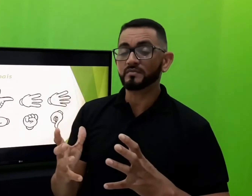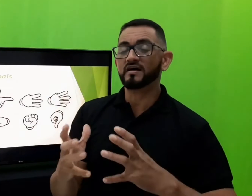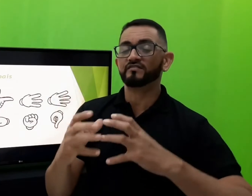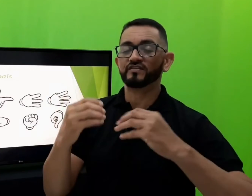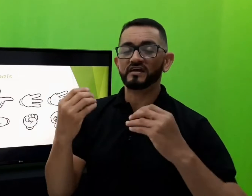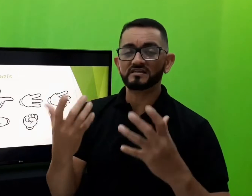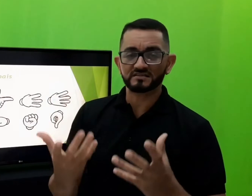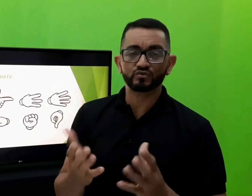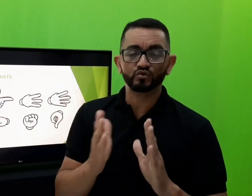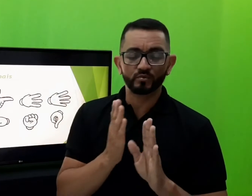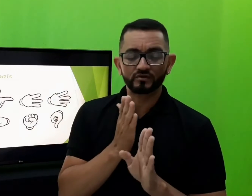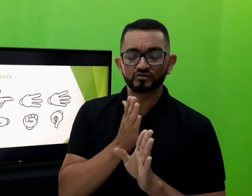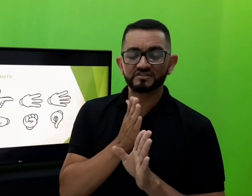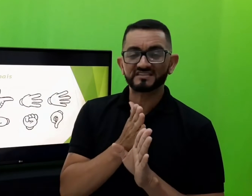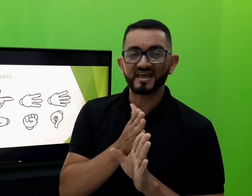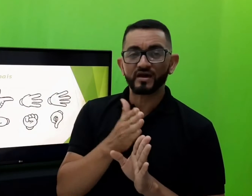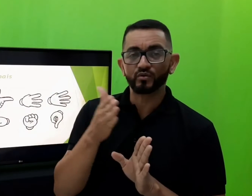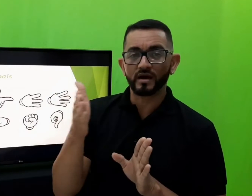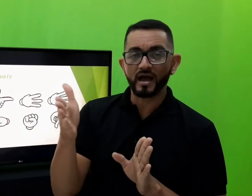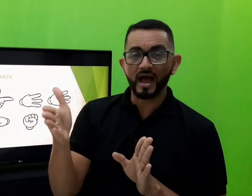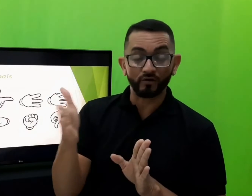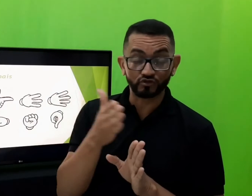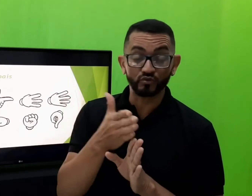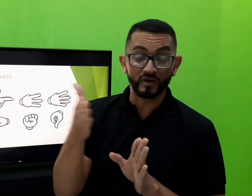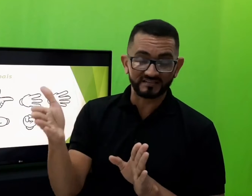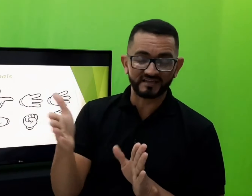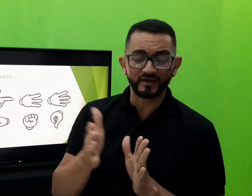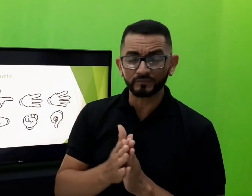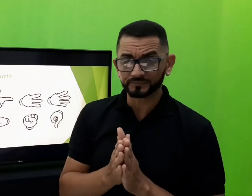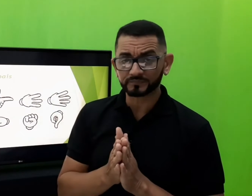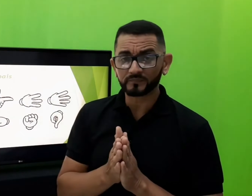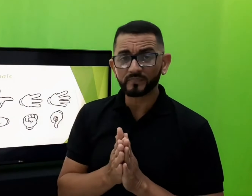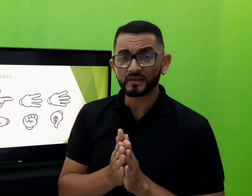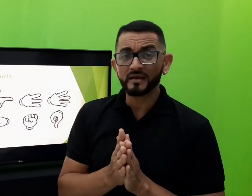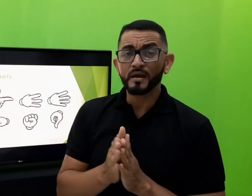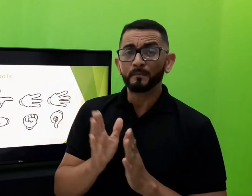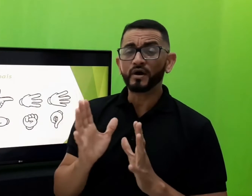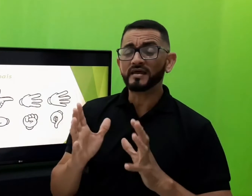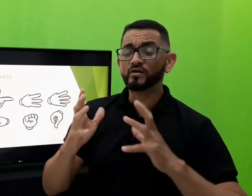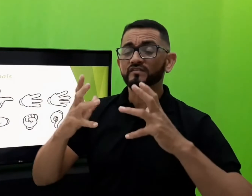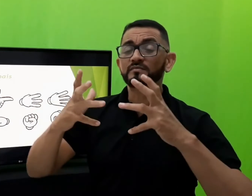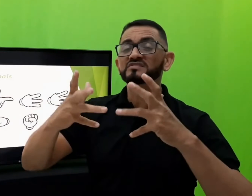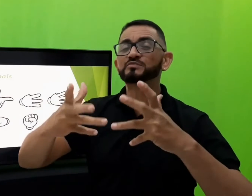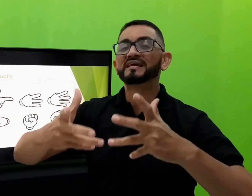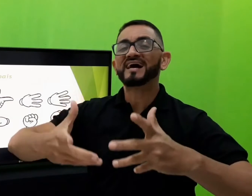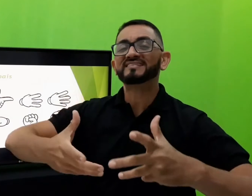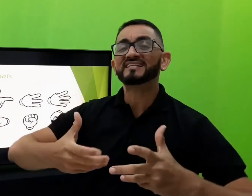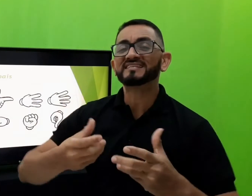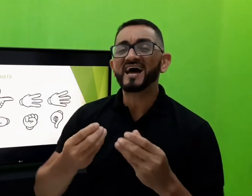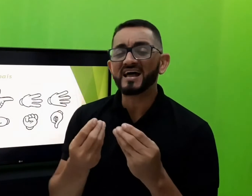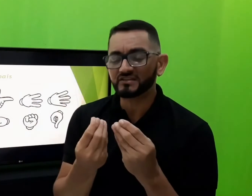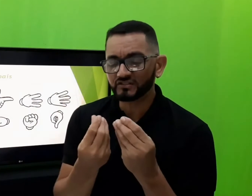uma vez os números de 1 a 0, porém agora vamos explicar detalhes